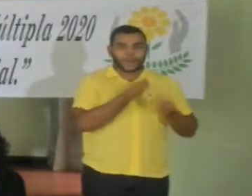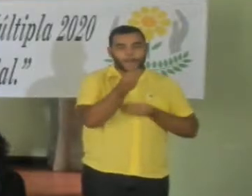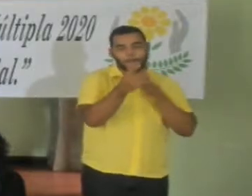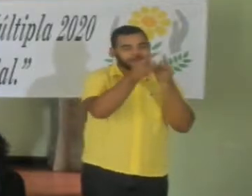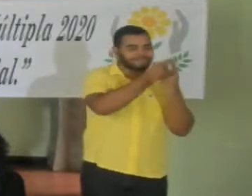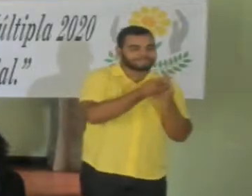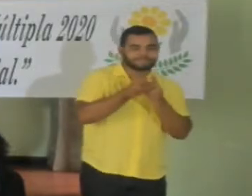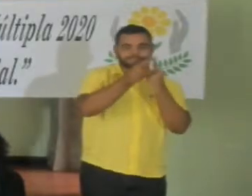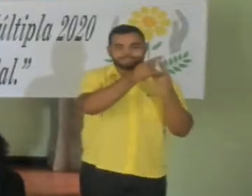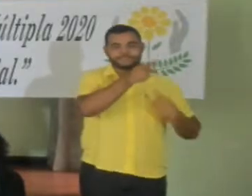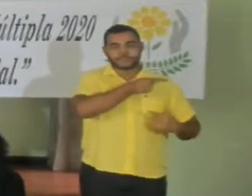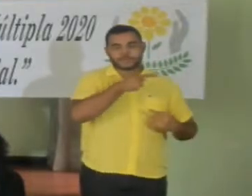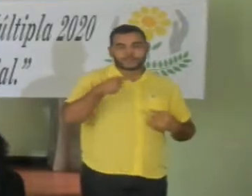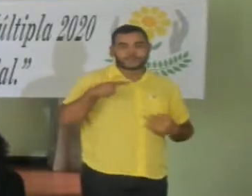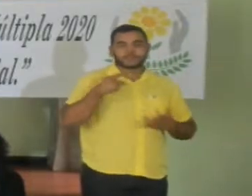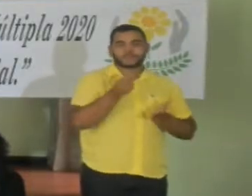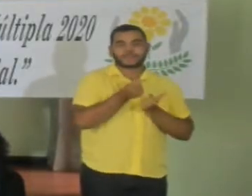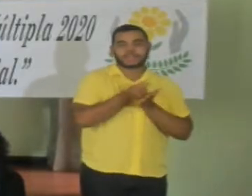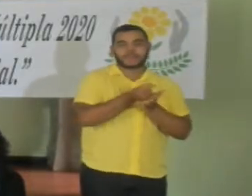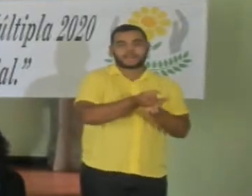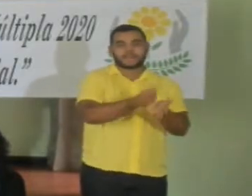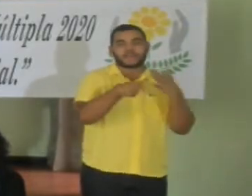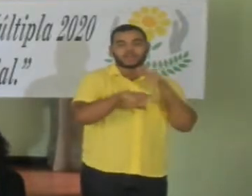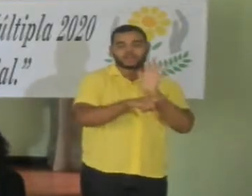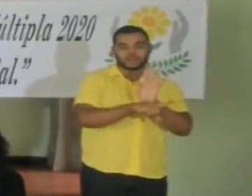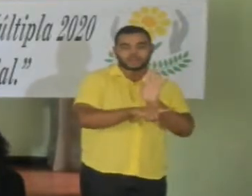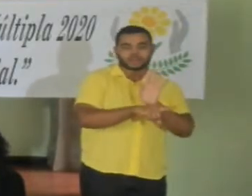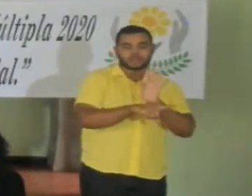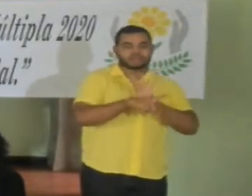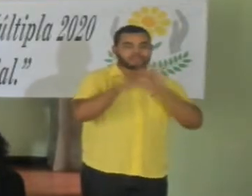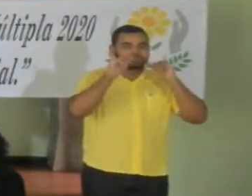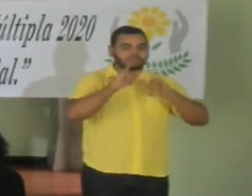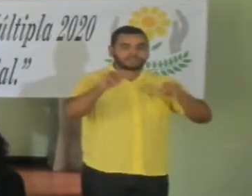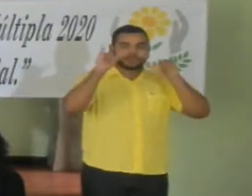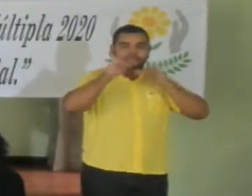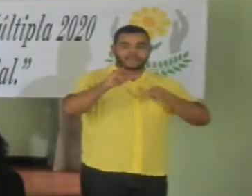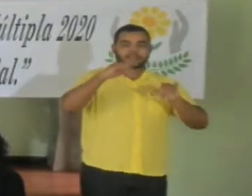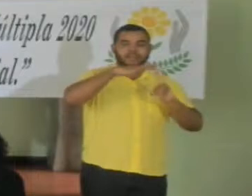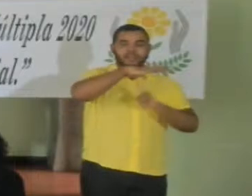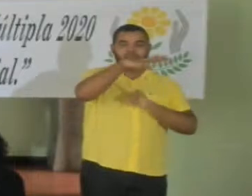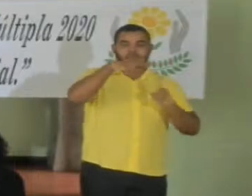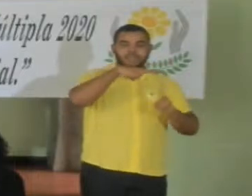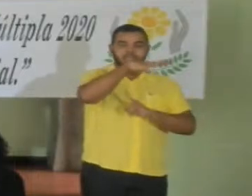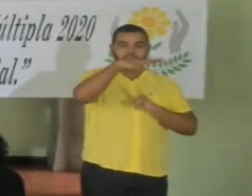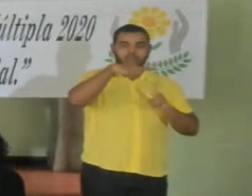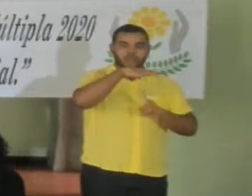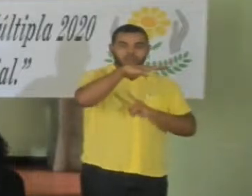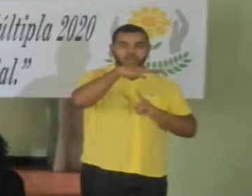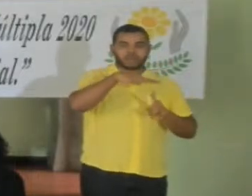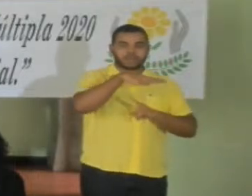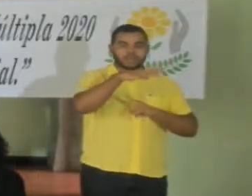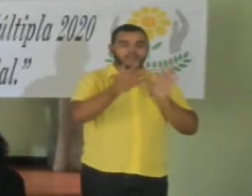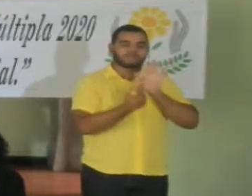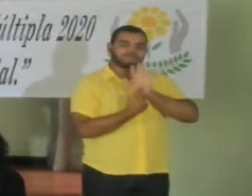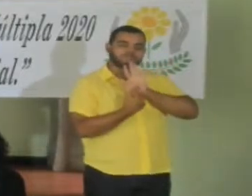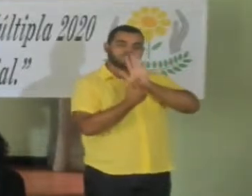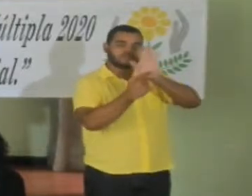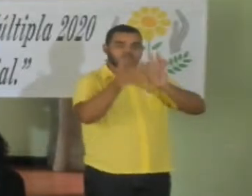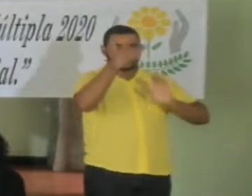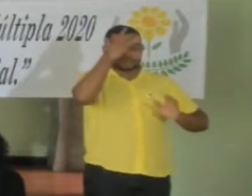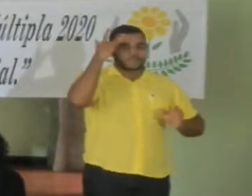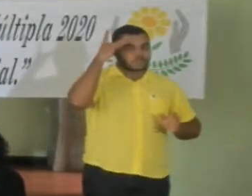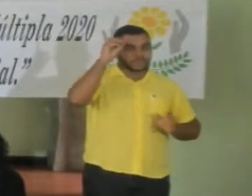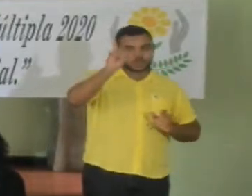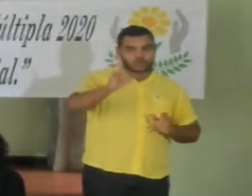a gente está podendo participar aqui, comungando e levando a toda a sociedade o protagonismo dos